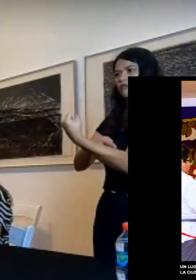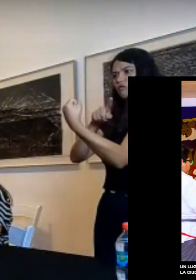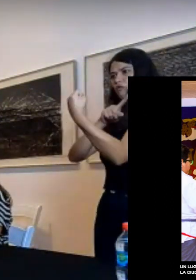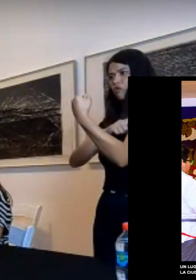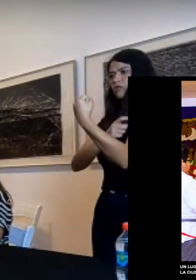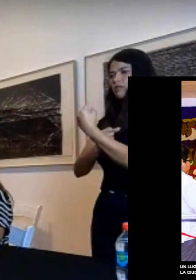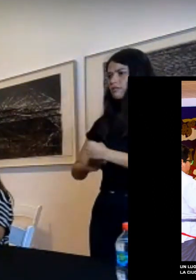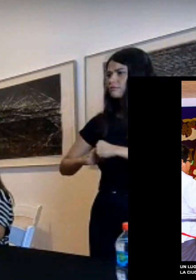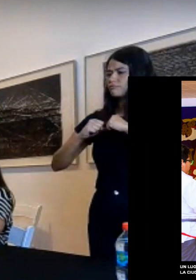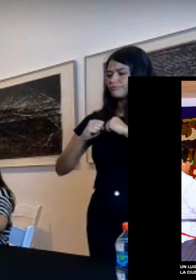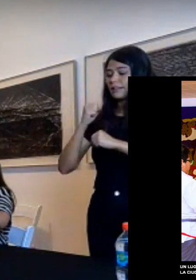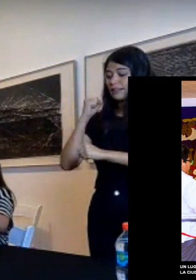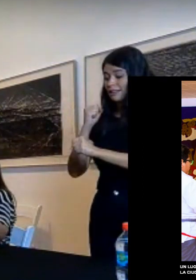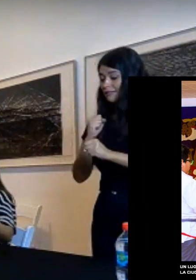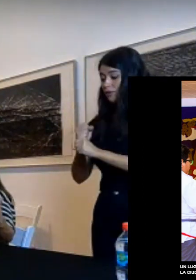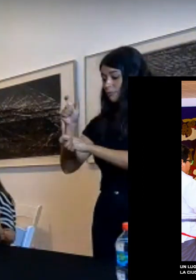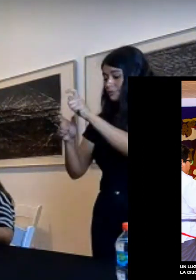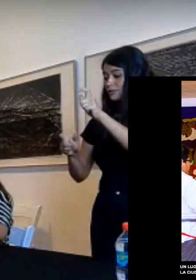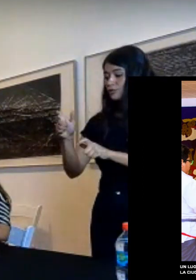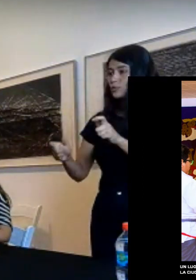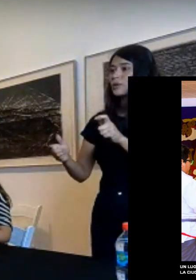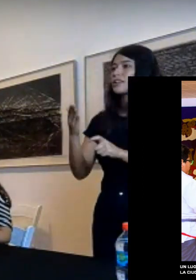el trabajo con vecinos y vecinas, sino que también se